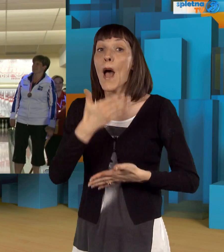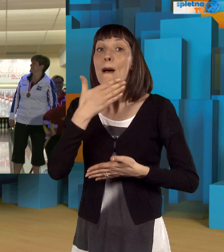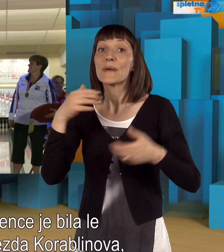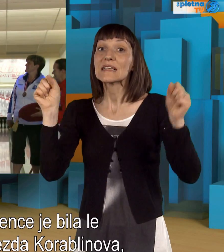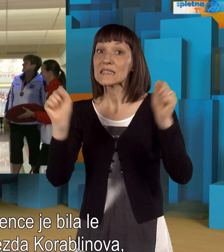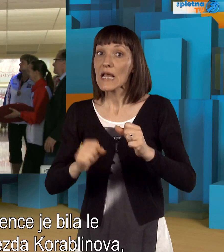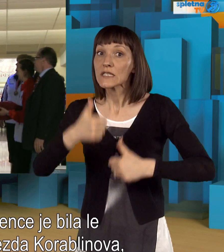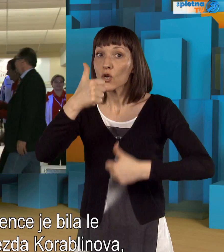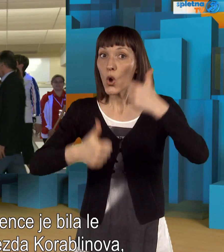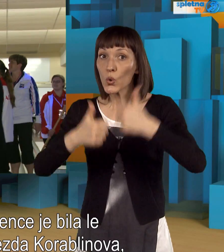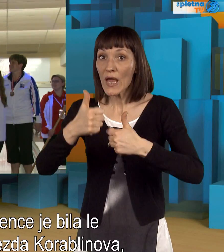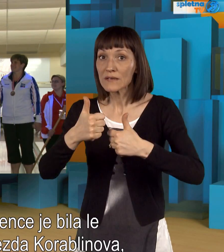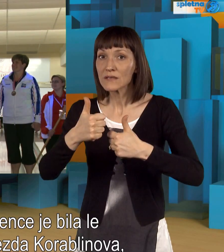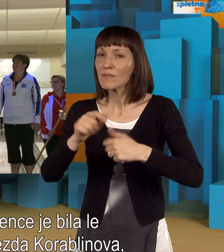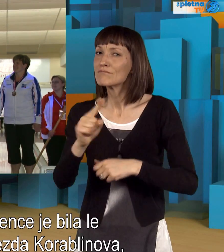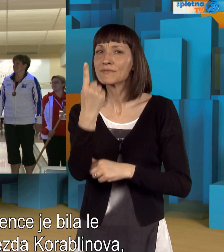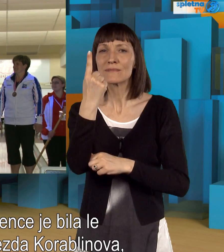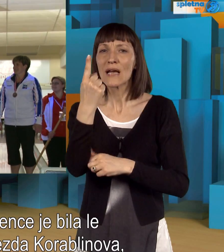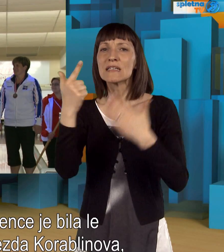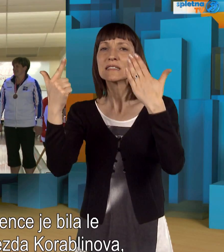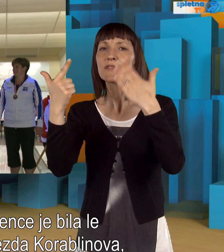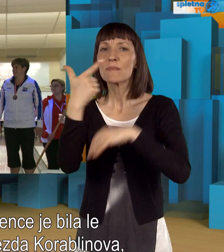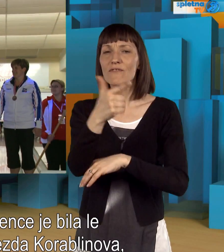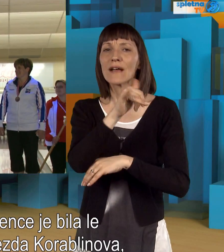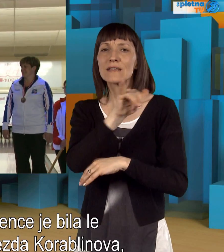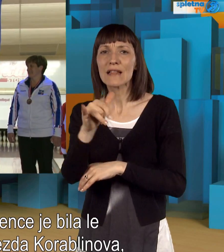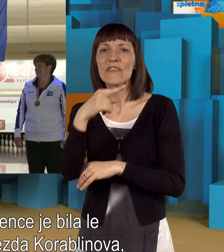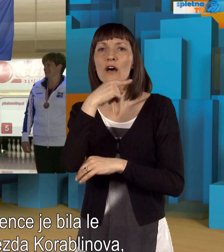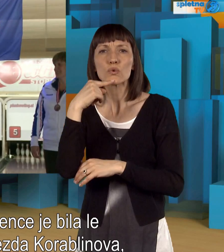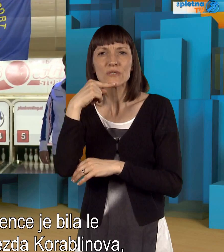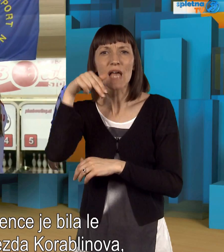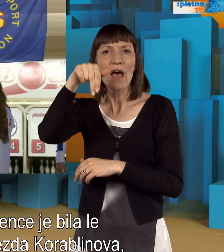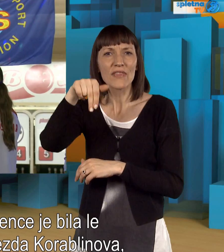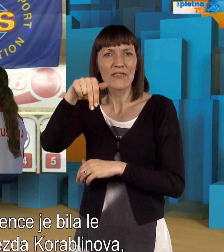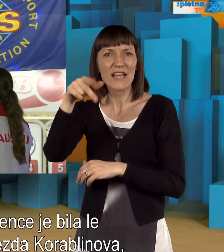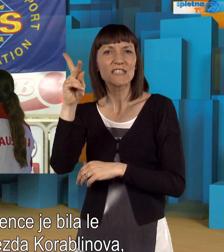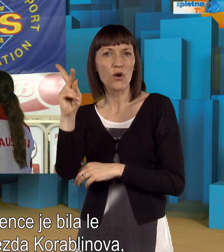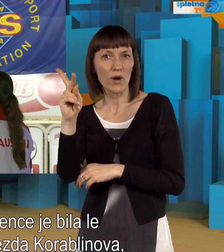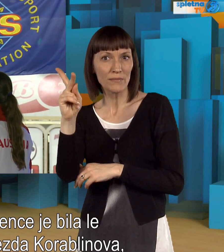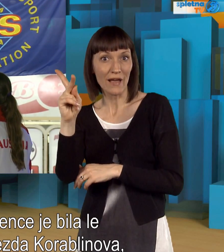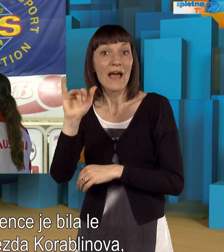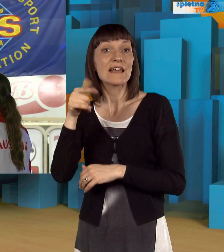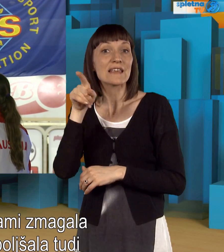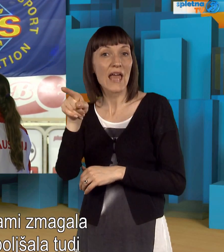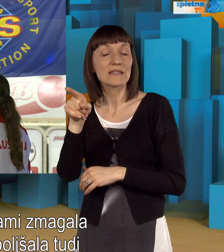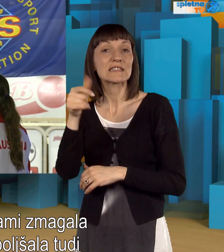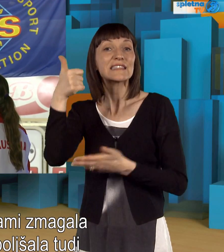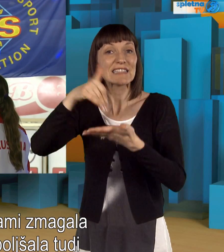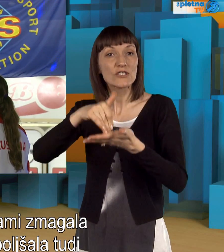Brez resne konkurence je bila le 27-letna Rusinja Nadezda Korablinova, ki je s